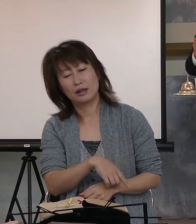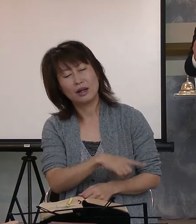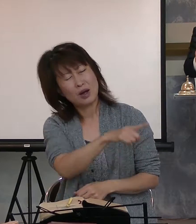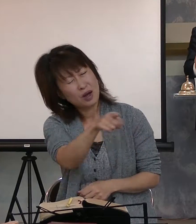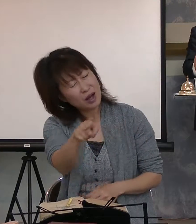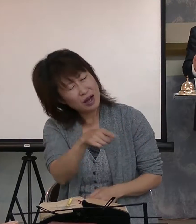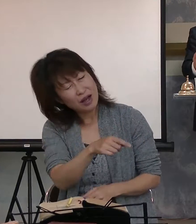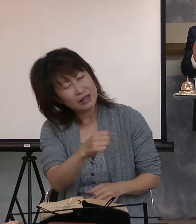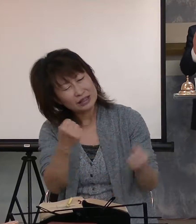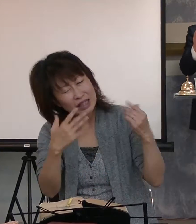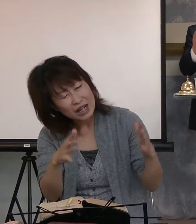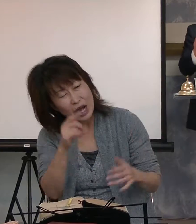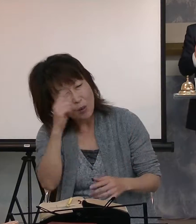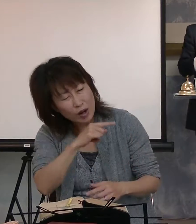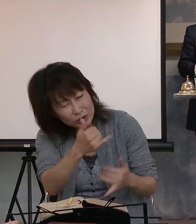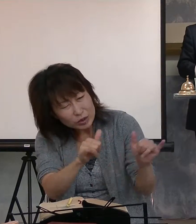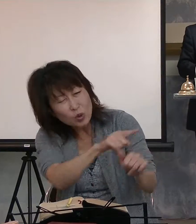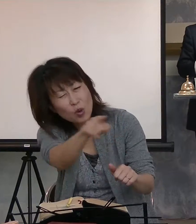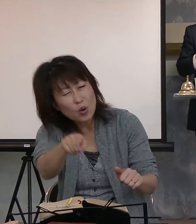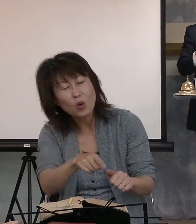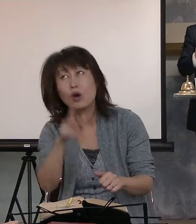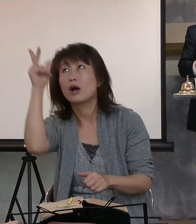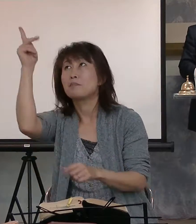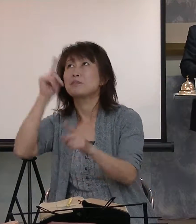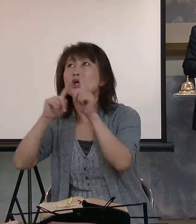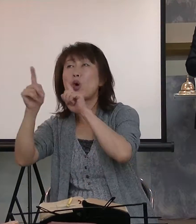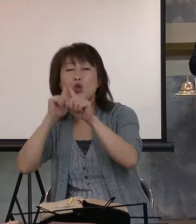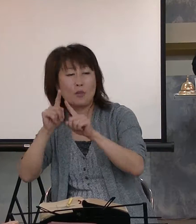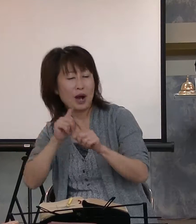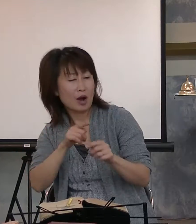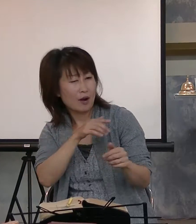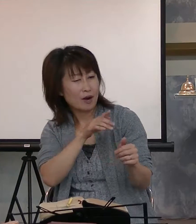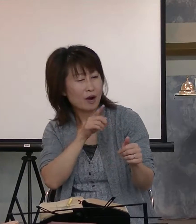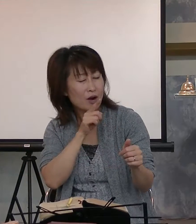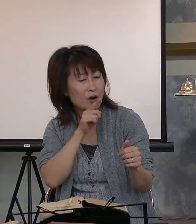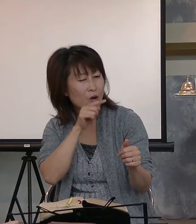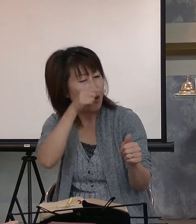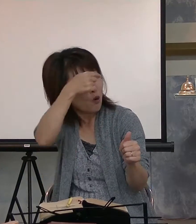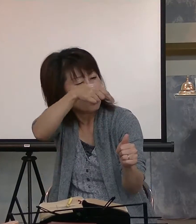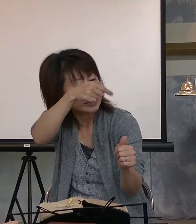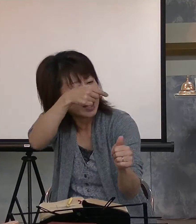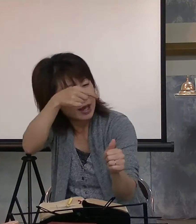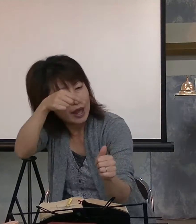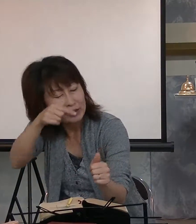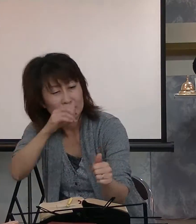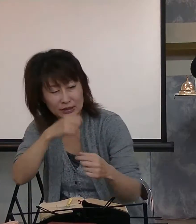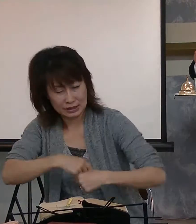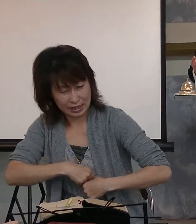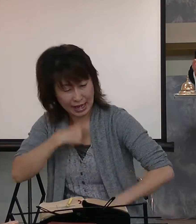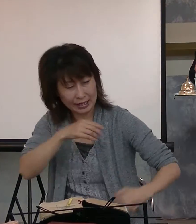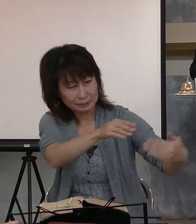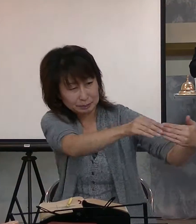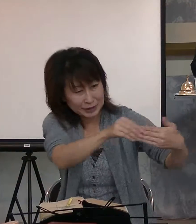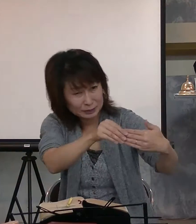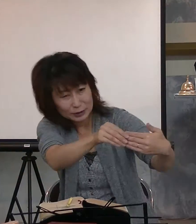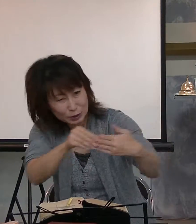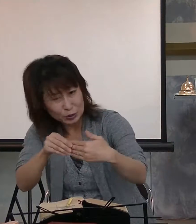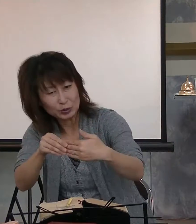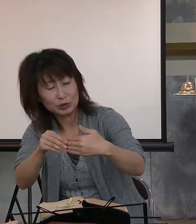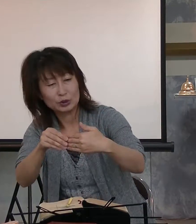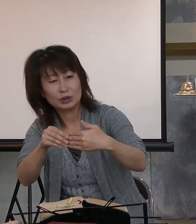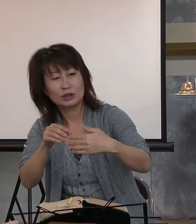人々を御言葉を持って彼らを正しく導く、その大切